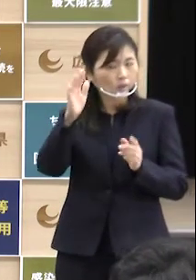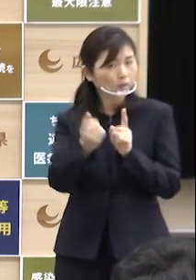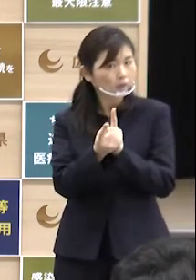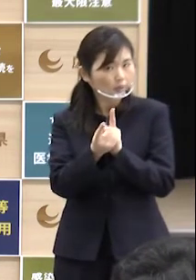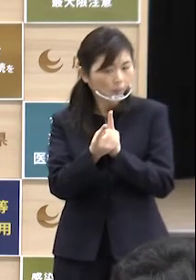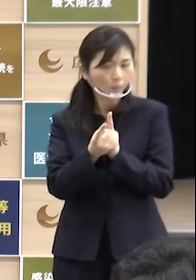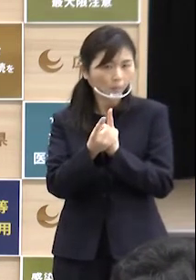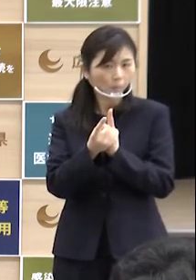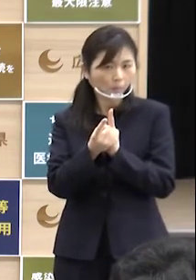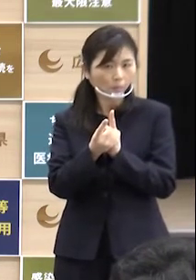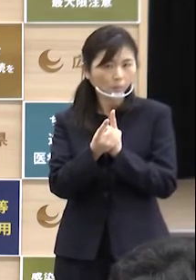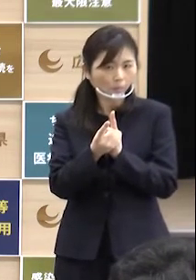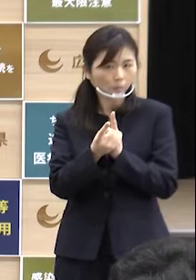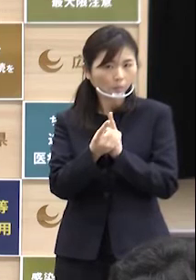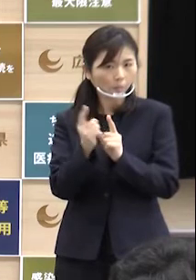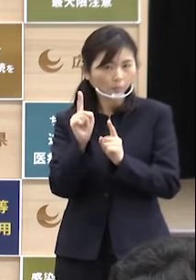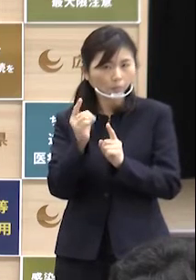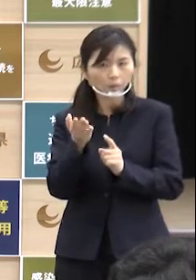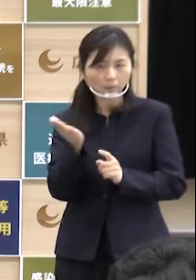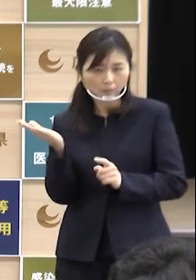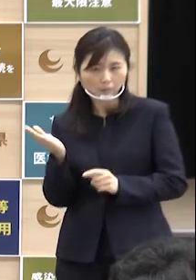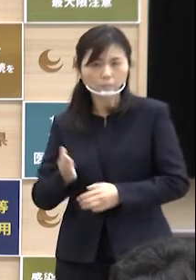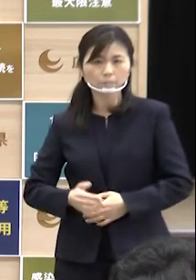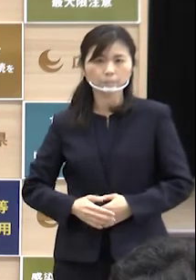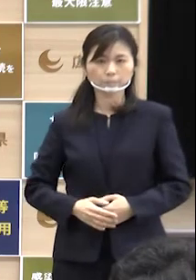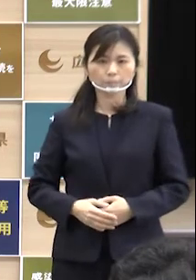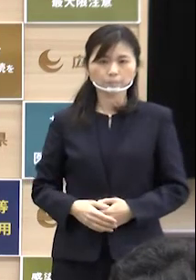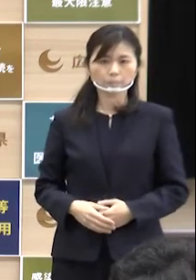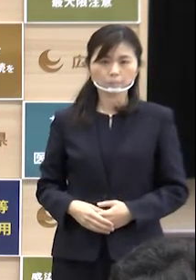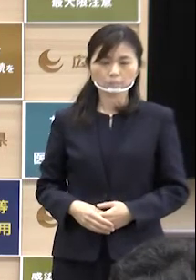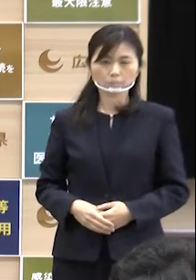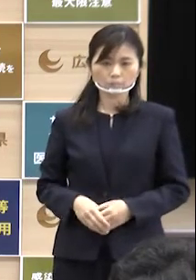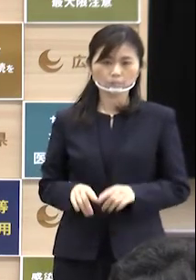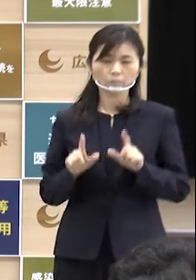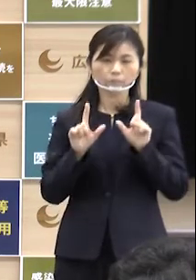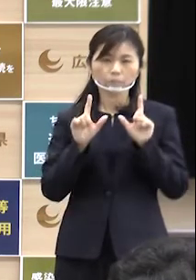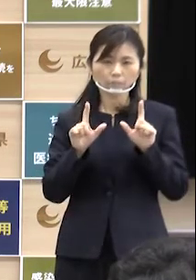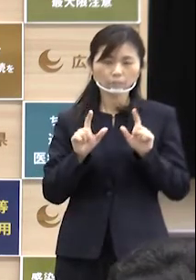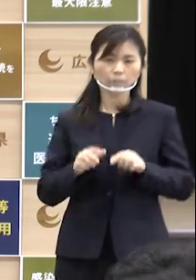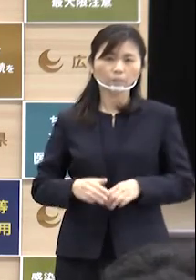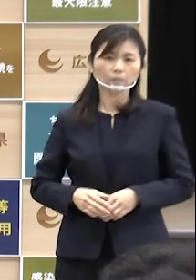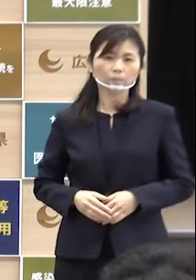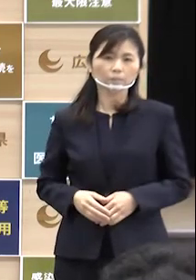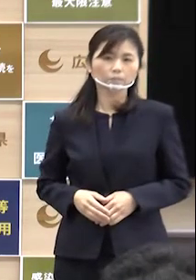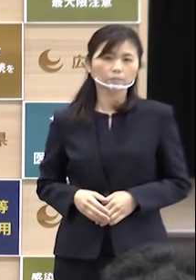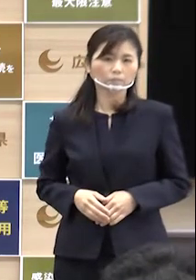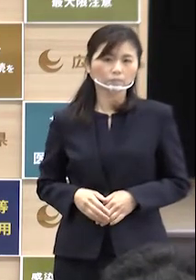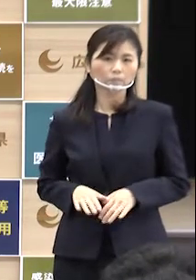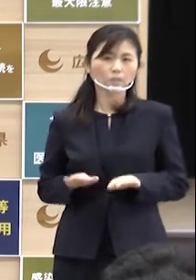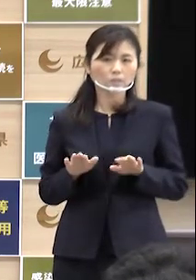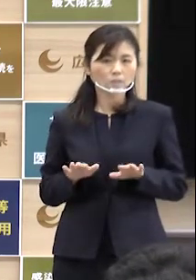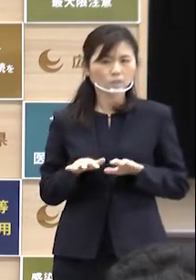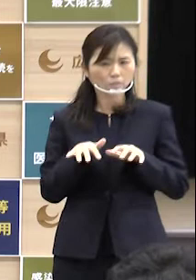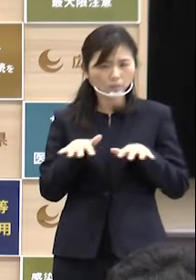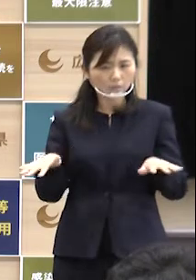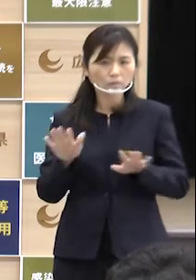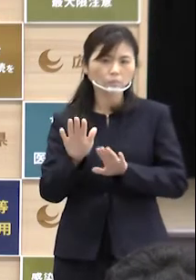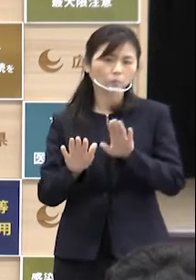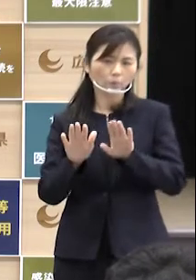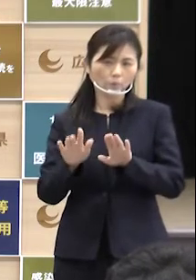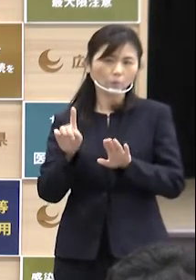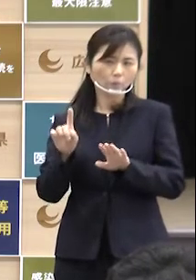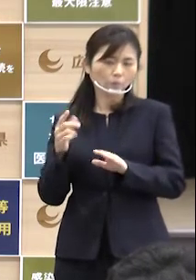ることなどがありましたらお願いいたします。 はい、現在の感染状況について言えばですね、先